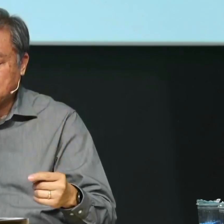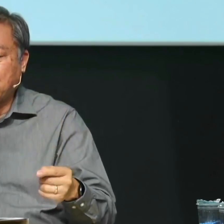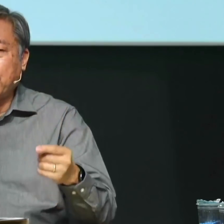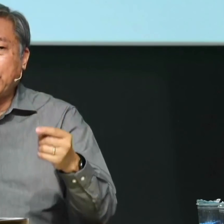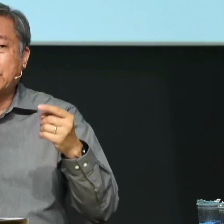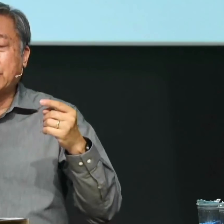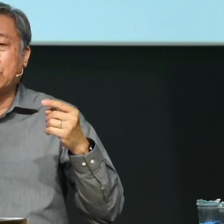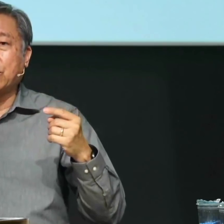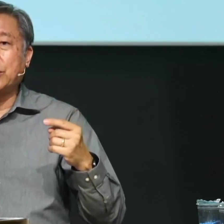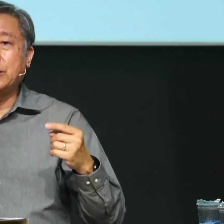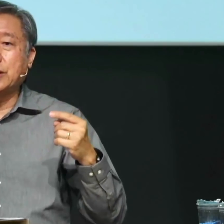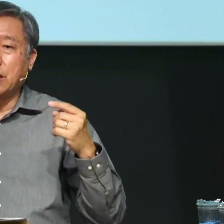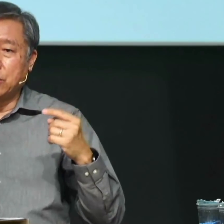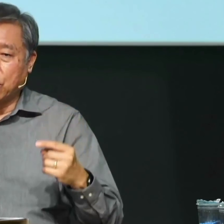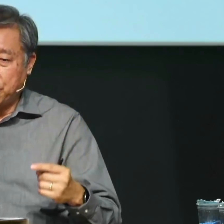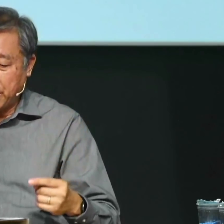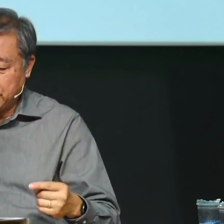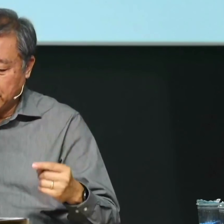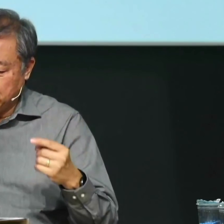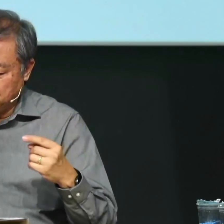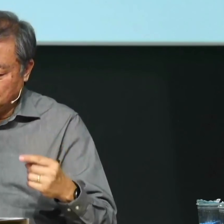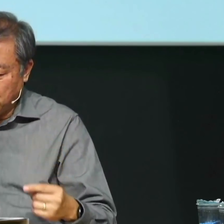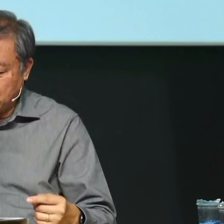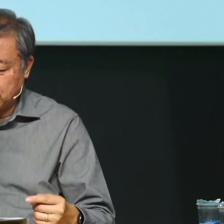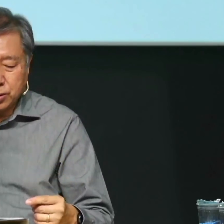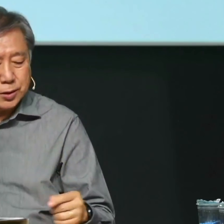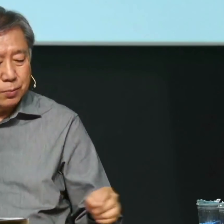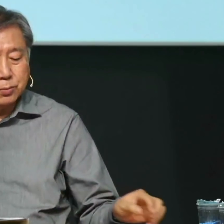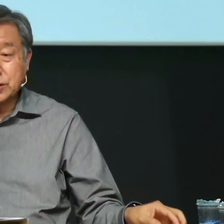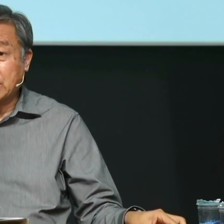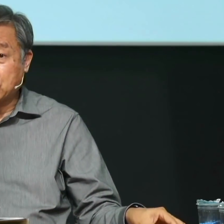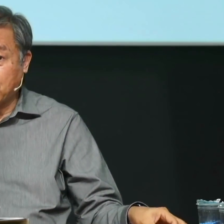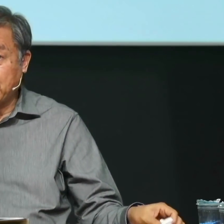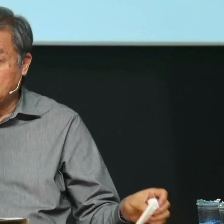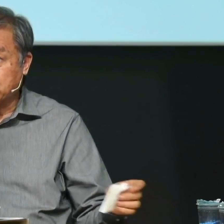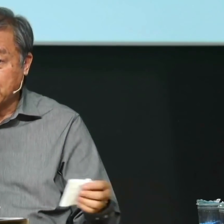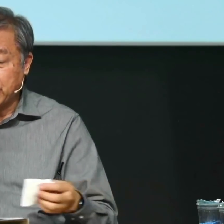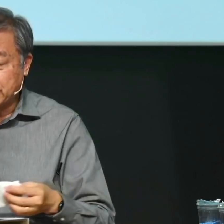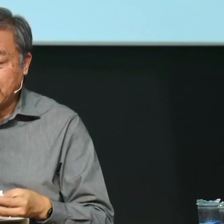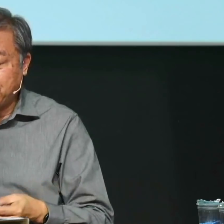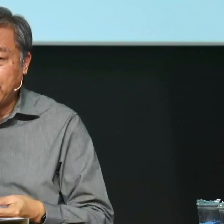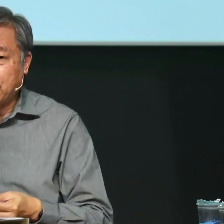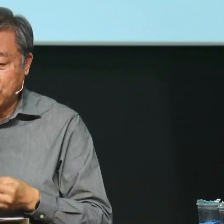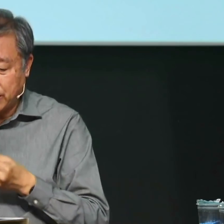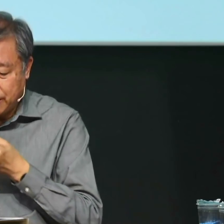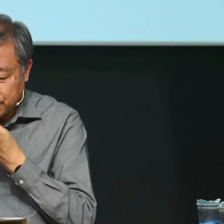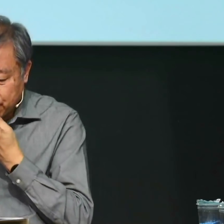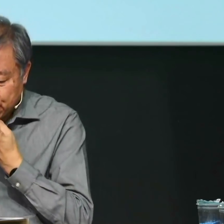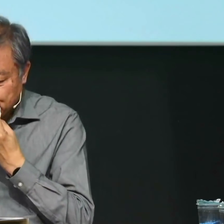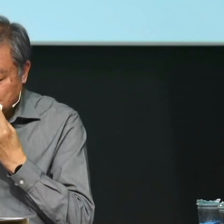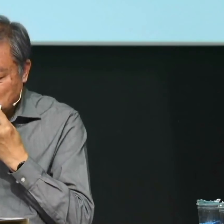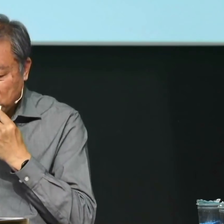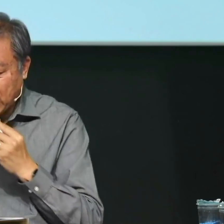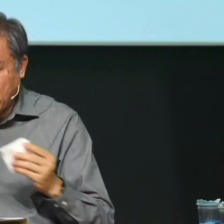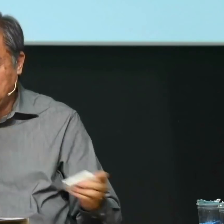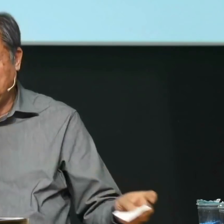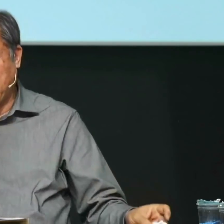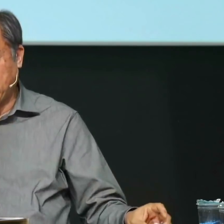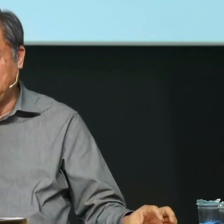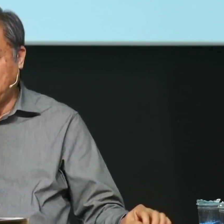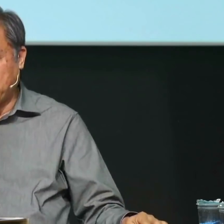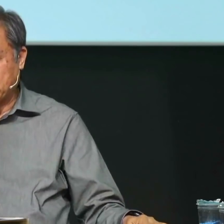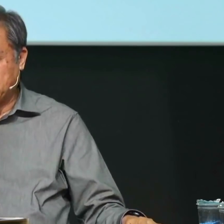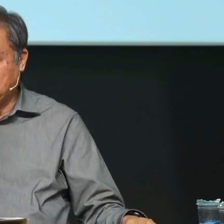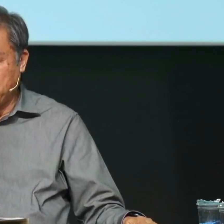sereis conhecedores do bem e do mal. Nós sabemos da história, a consequência, vendo a mulher que a árvore